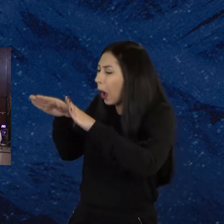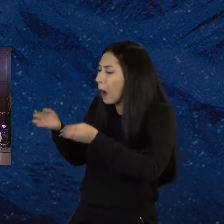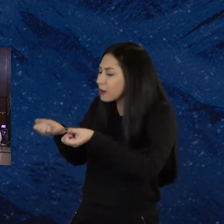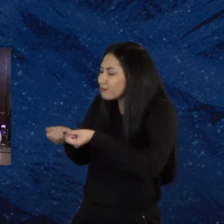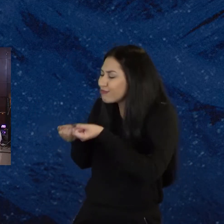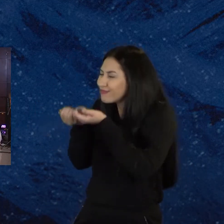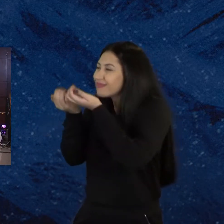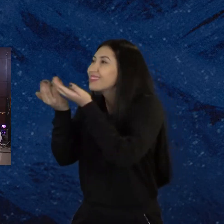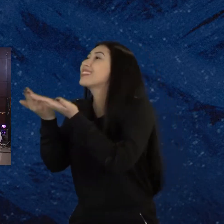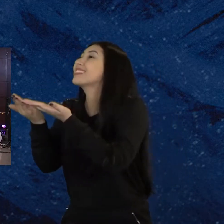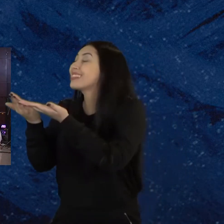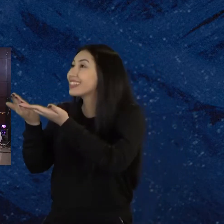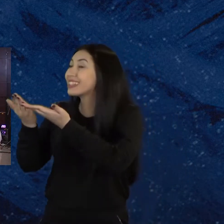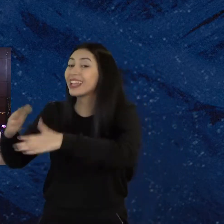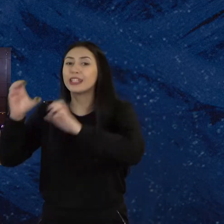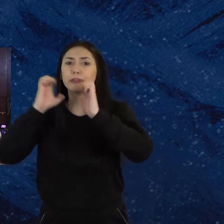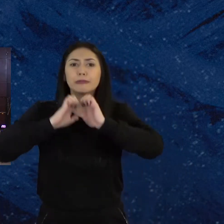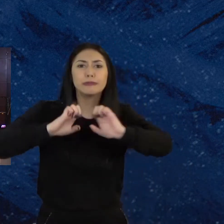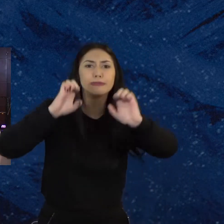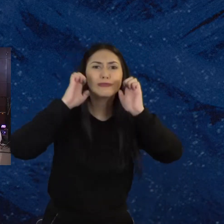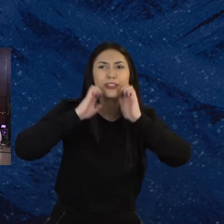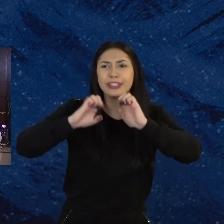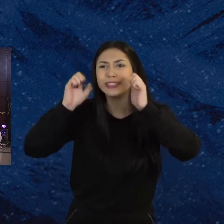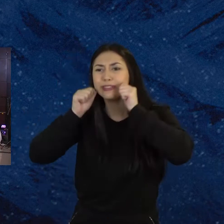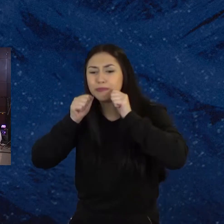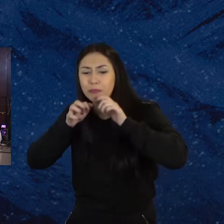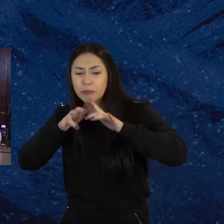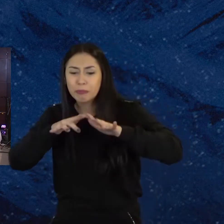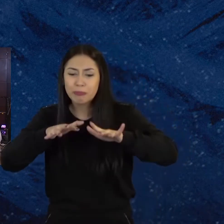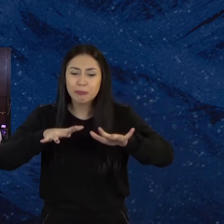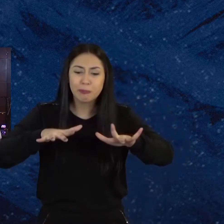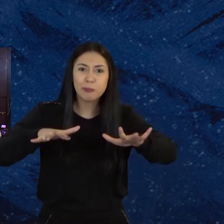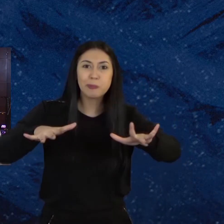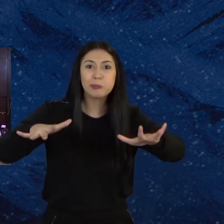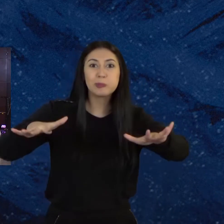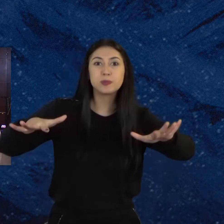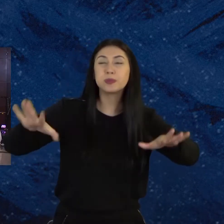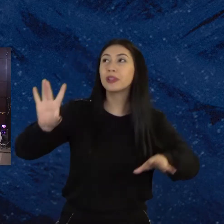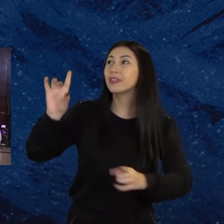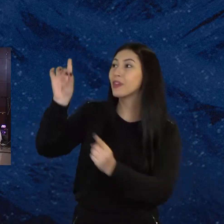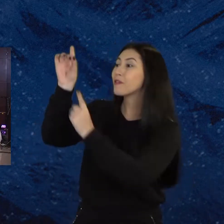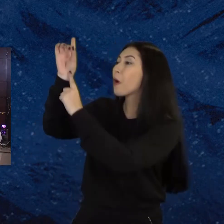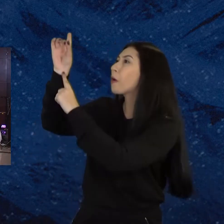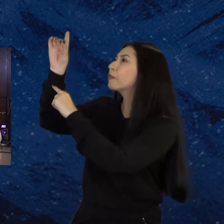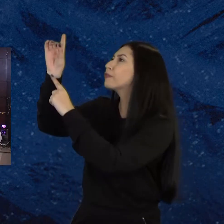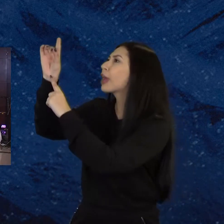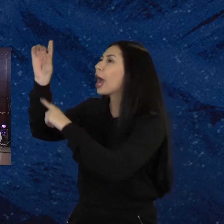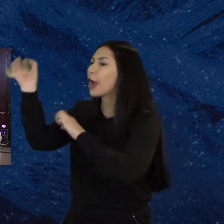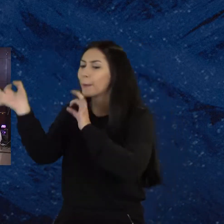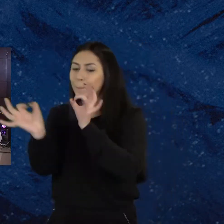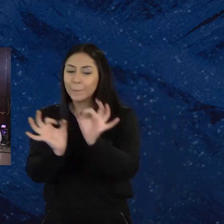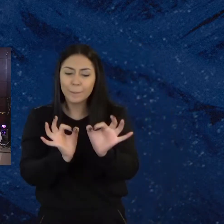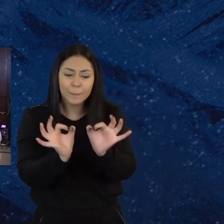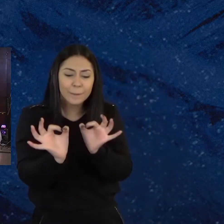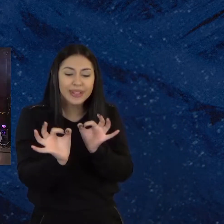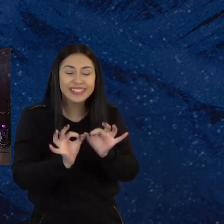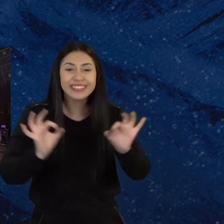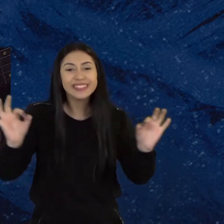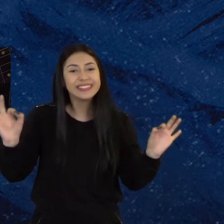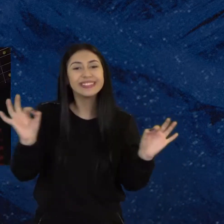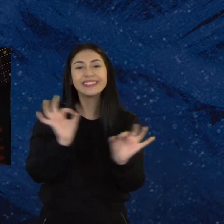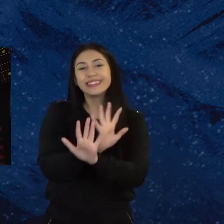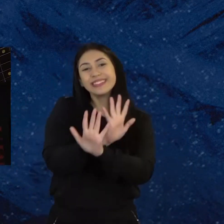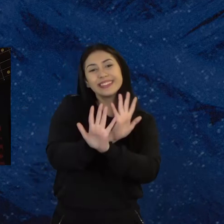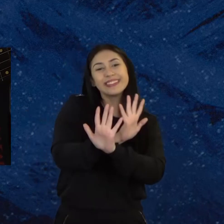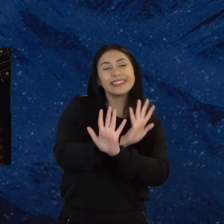Sim, somos um. No Espírito vamos despertar, por a nossa vida no